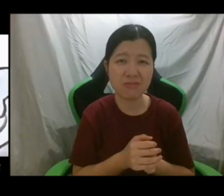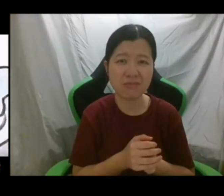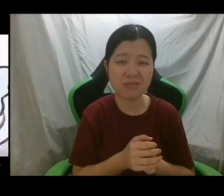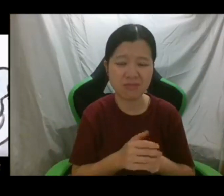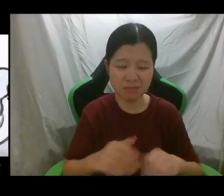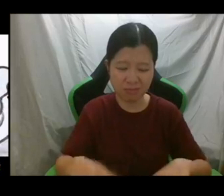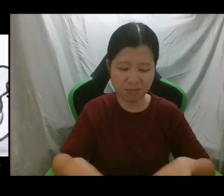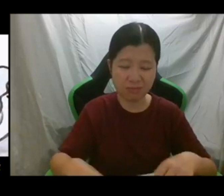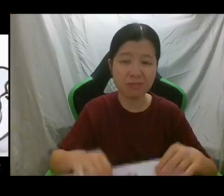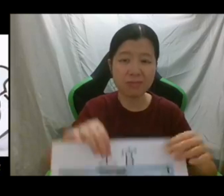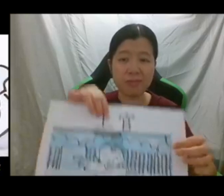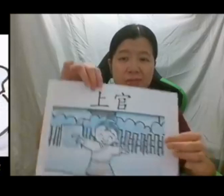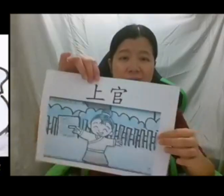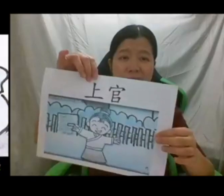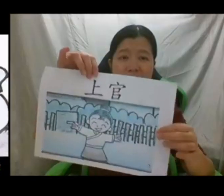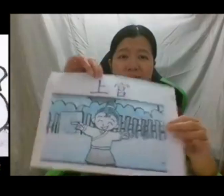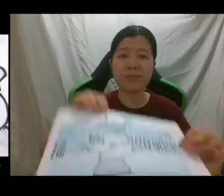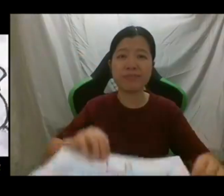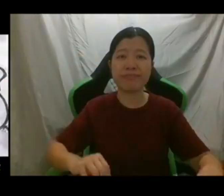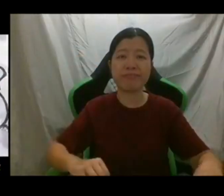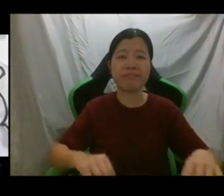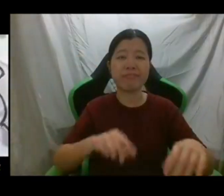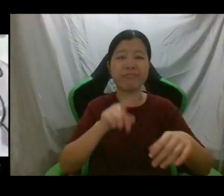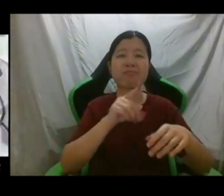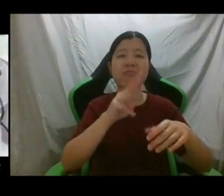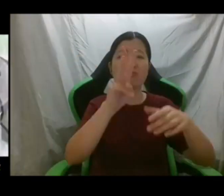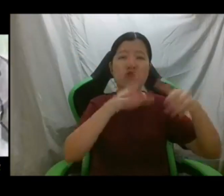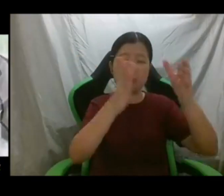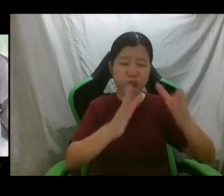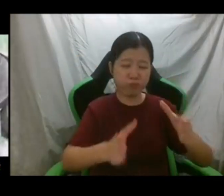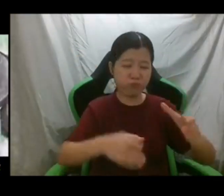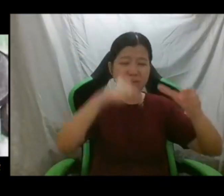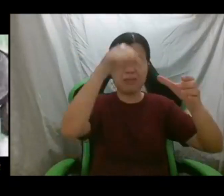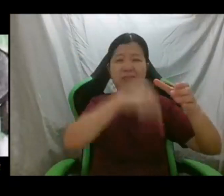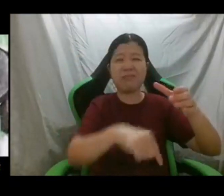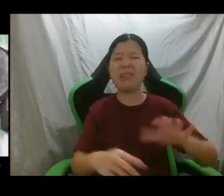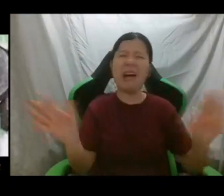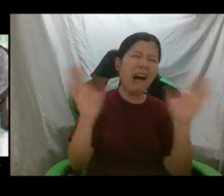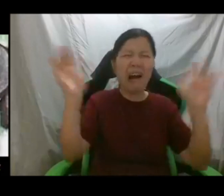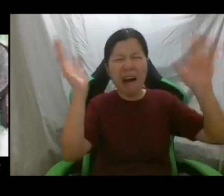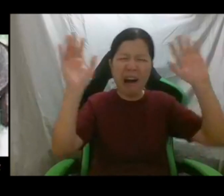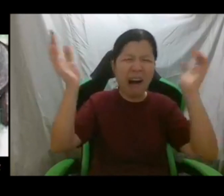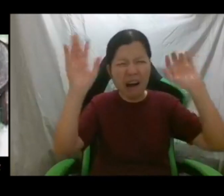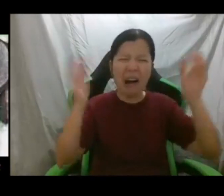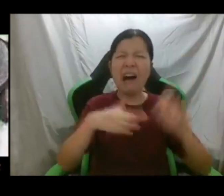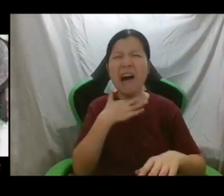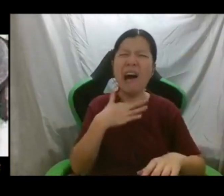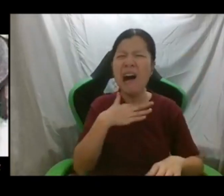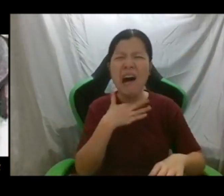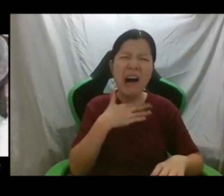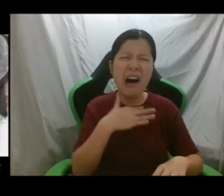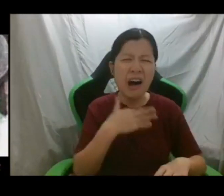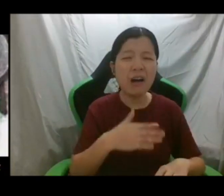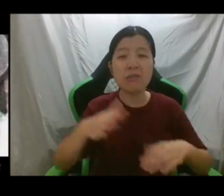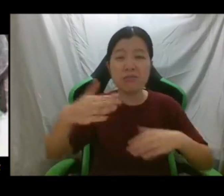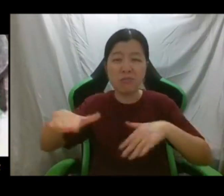上官響個大水缸入面一邊掙扎，一邊大叫。其他小朋友